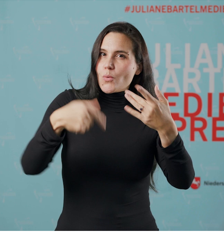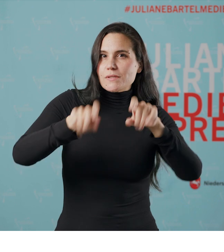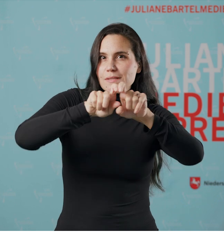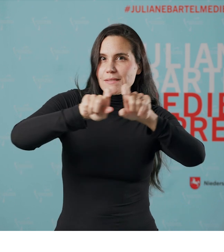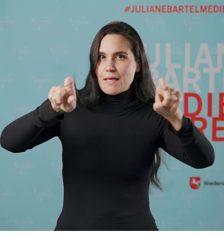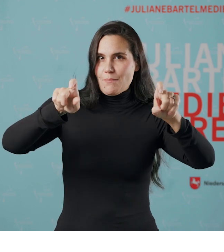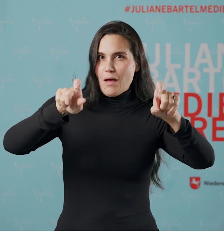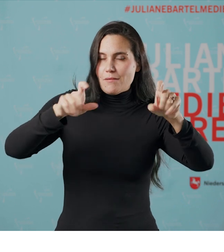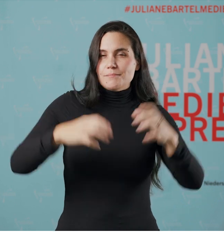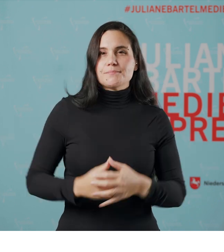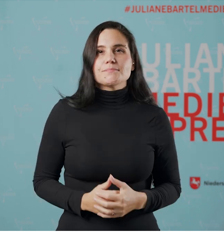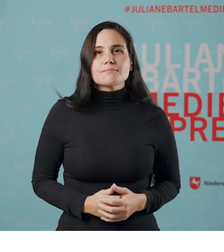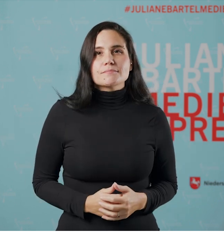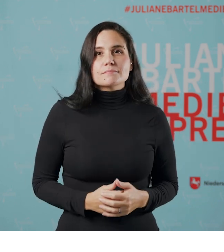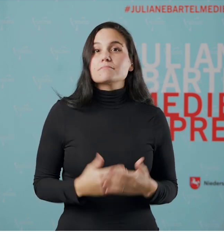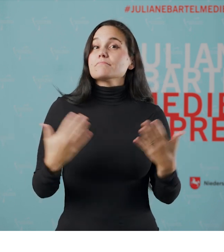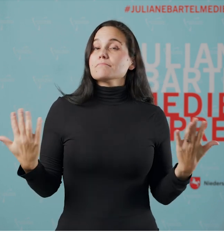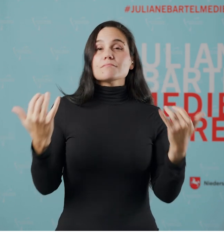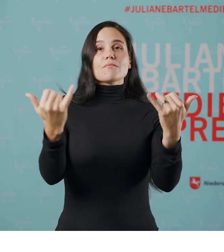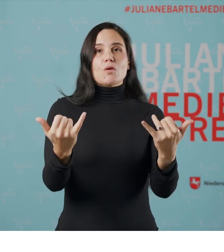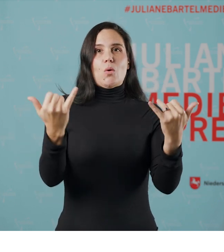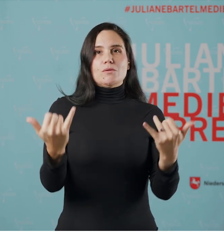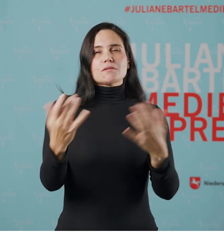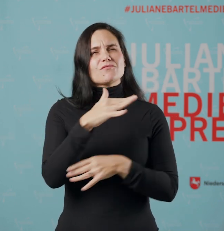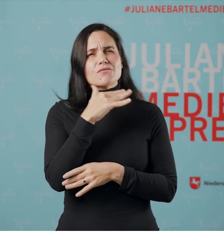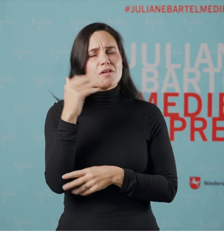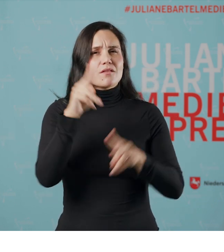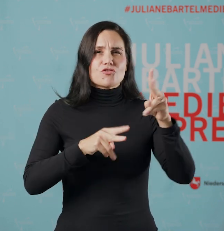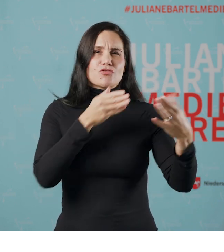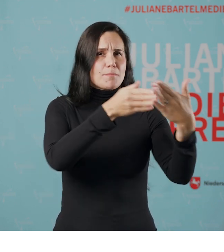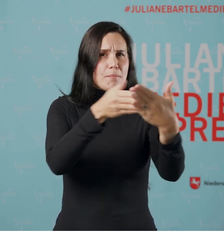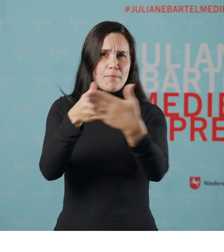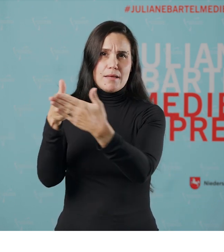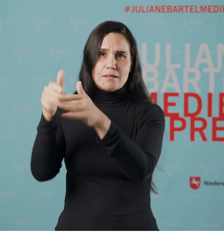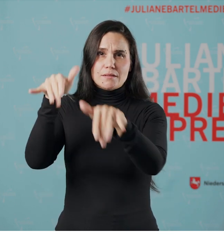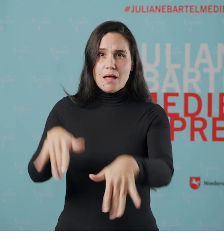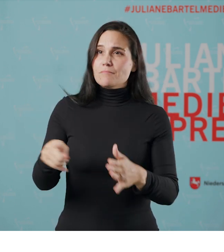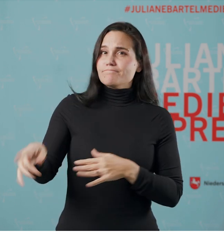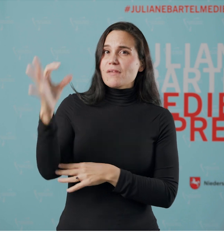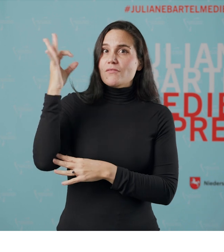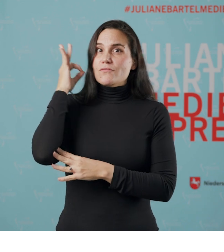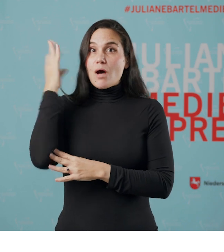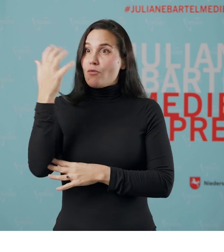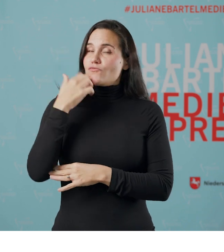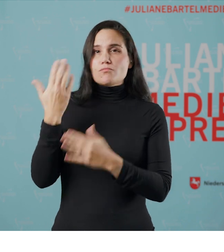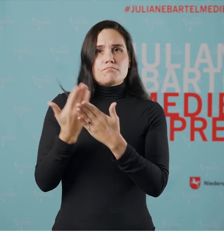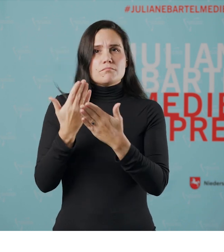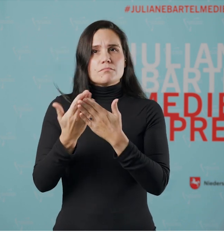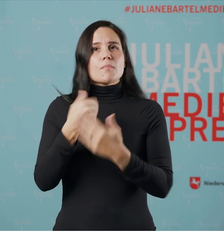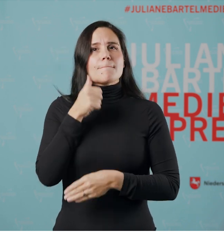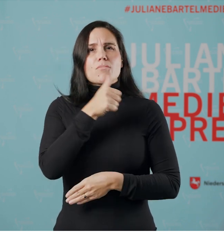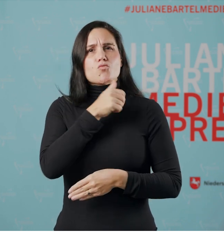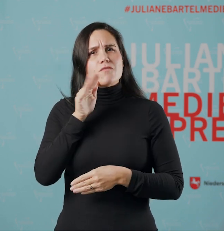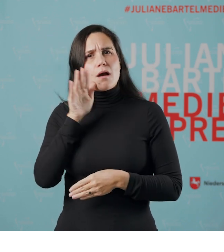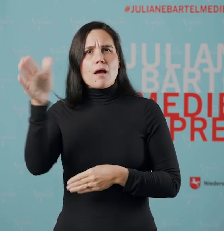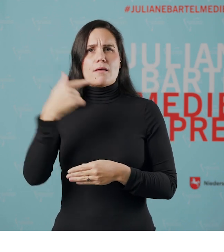auf das Thema in seiner Gesamtheit. Wir haben auch heute noch vielfältige Barrieren, die Frauen zu überwinden haben, wenn